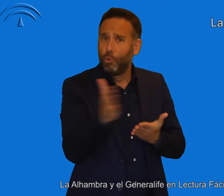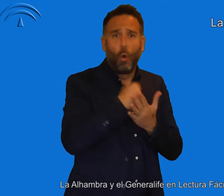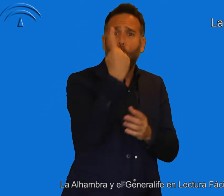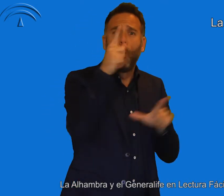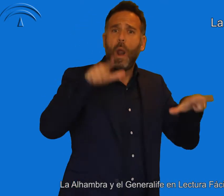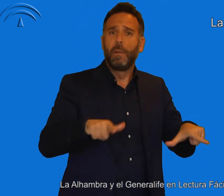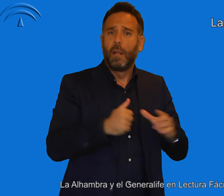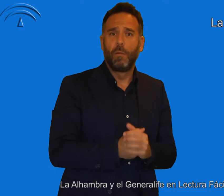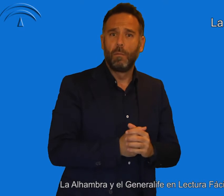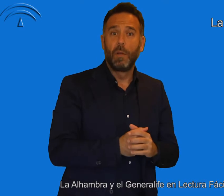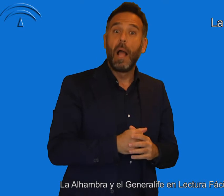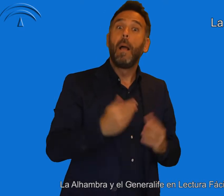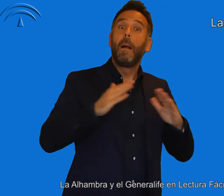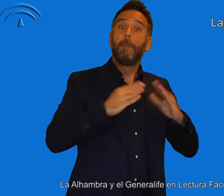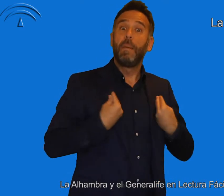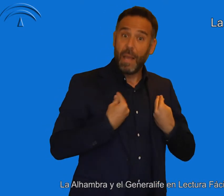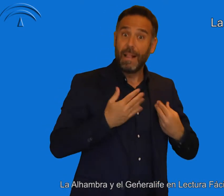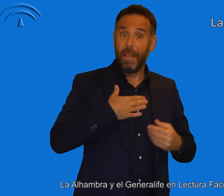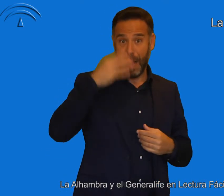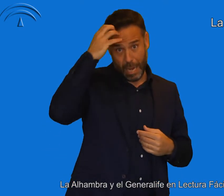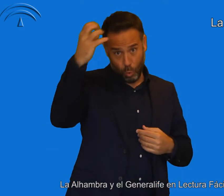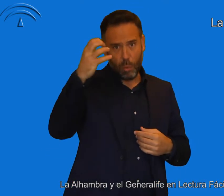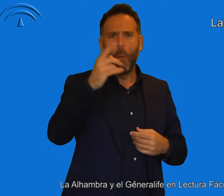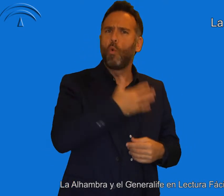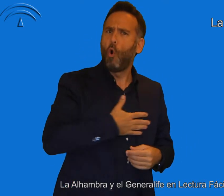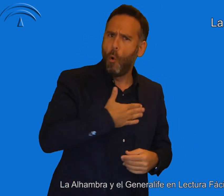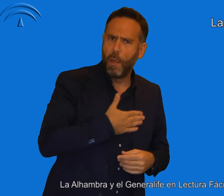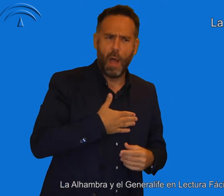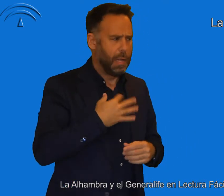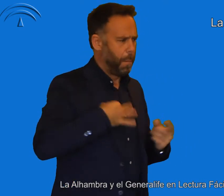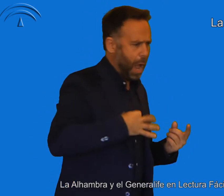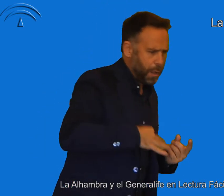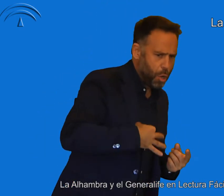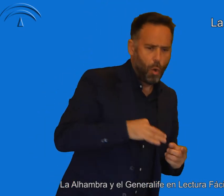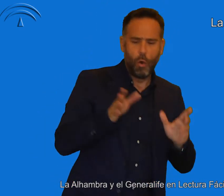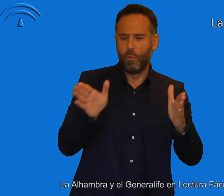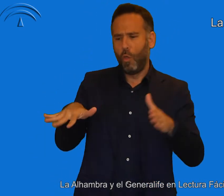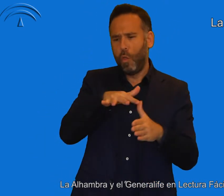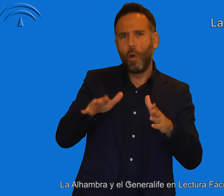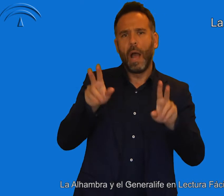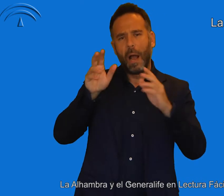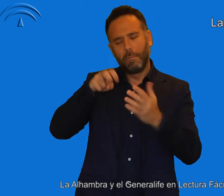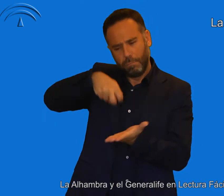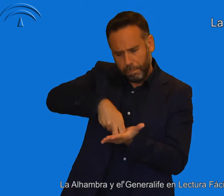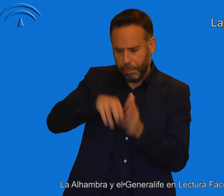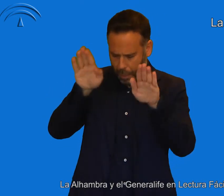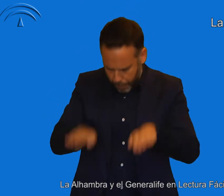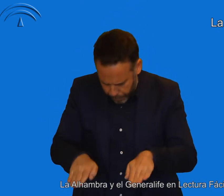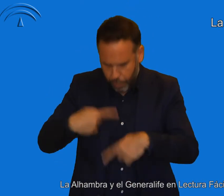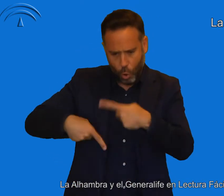recibir visitas y dormir. La vivienda del sultán era muy cómoda. Tenía cuarto de aseo, un oratorio